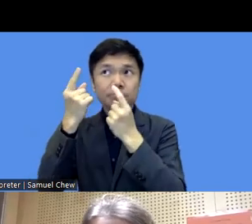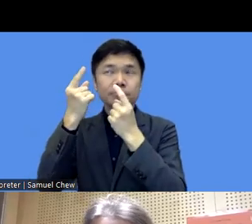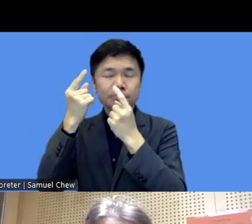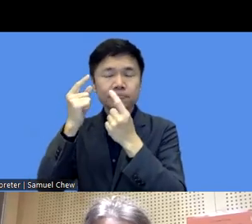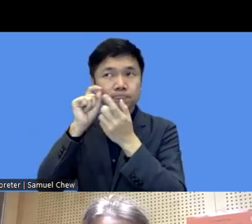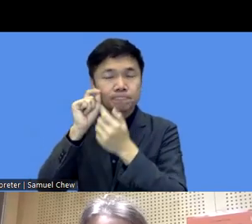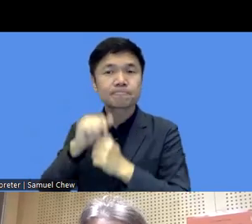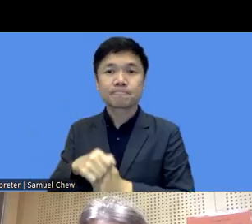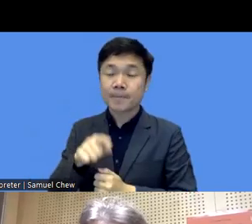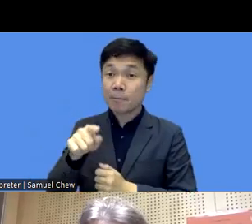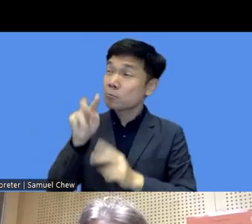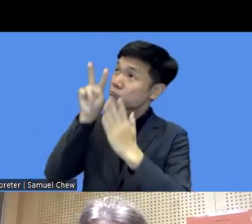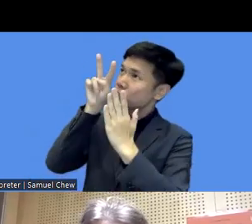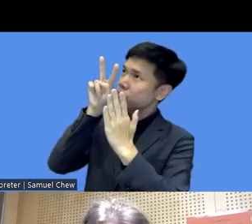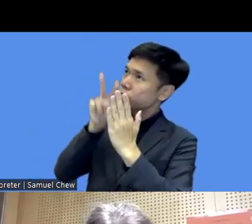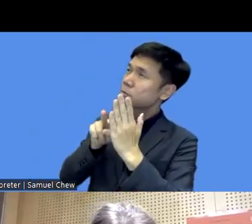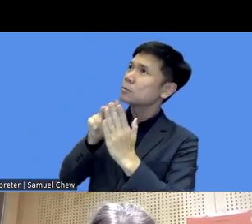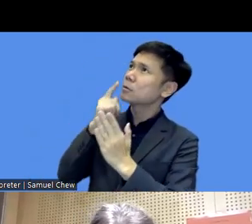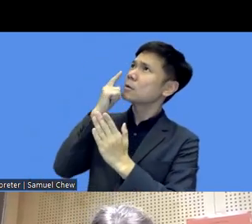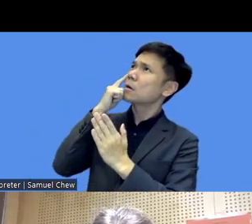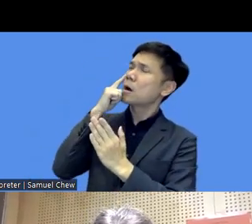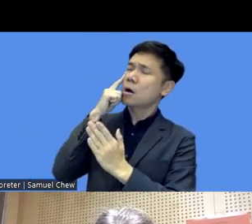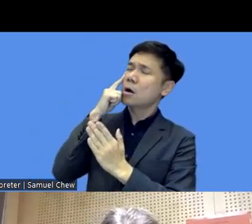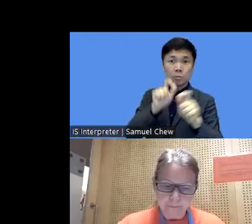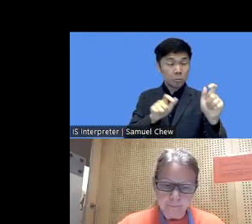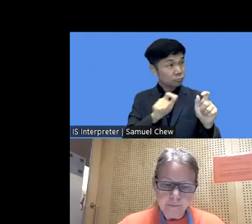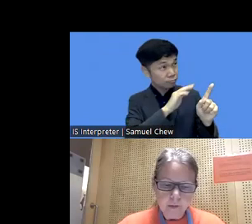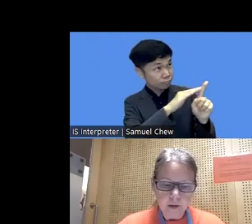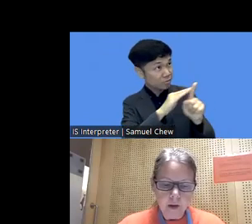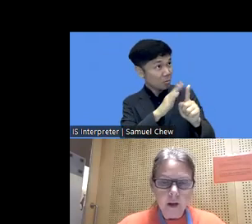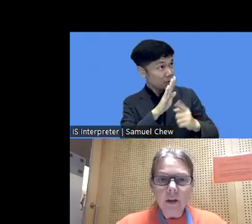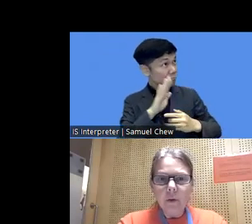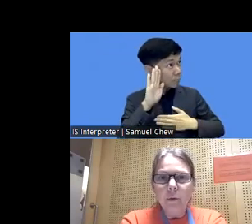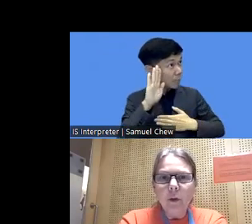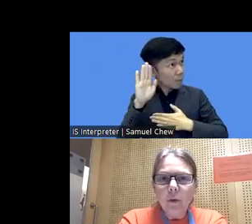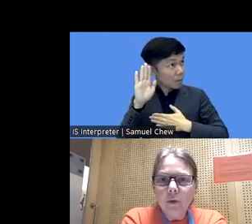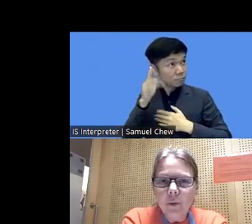es muy importante para motivar e inspirar otras